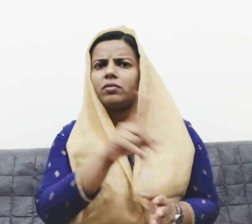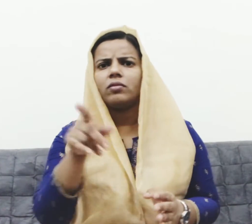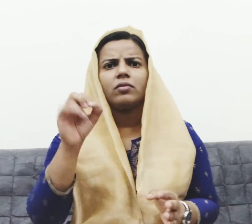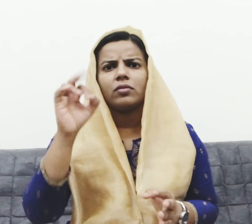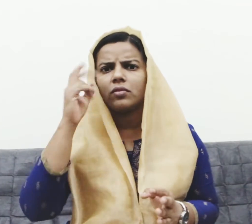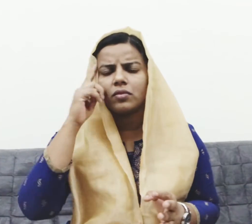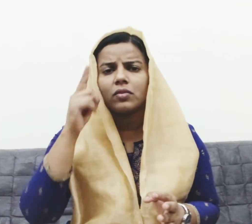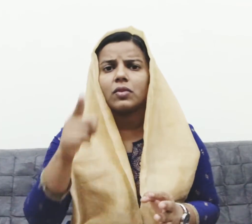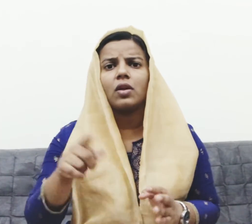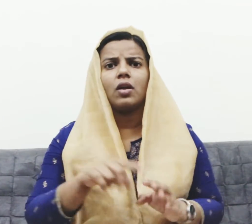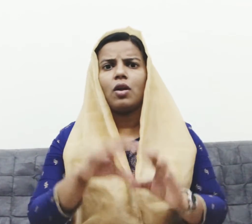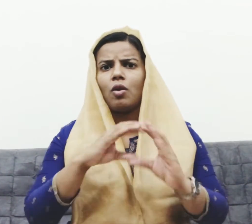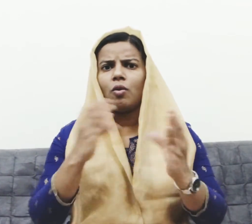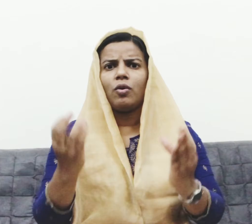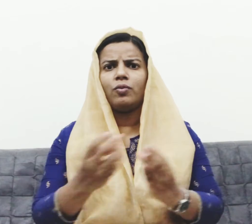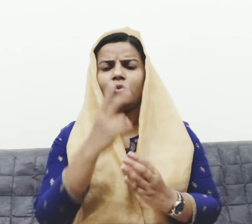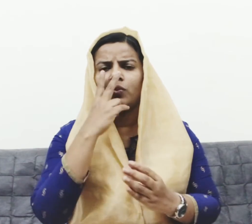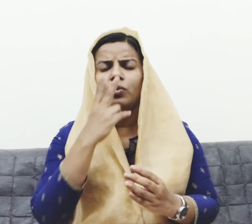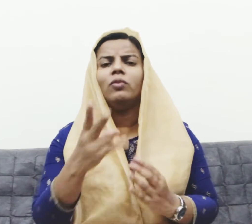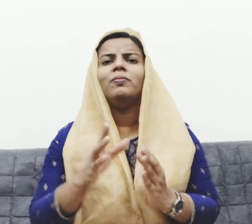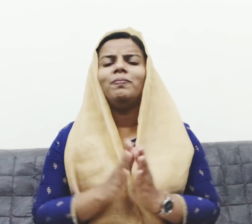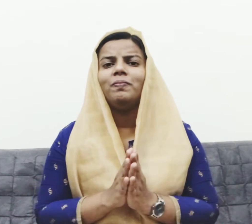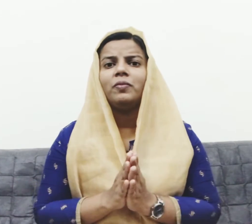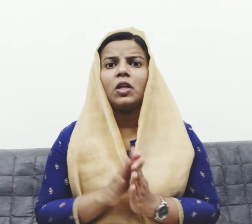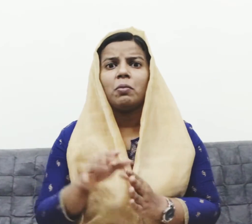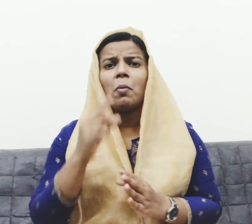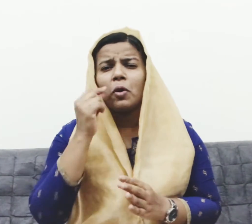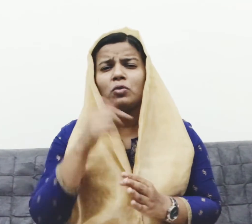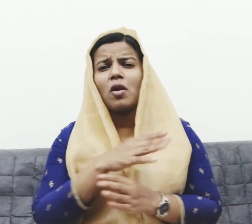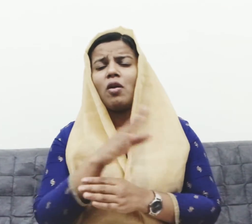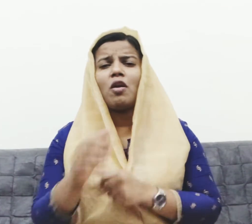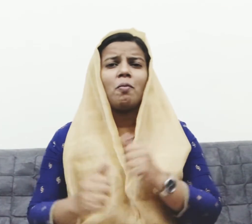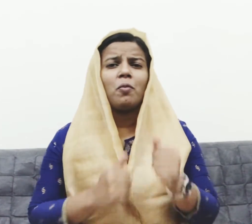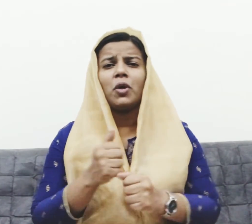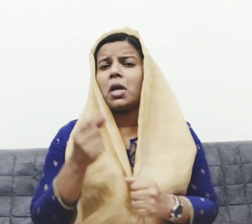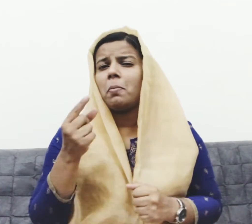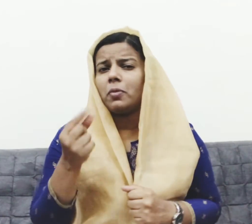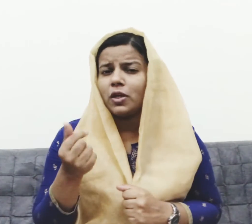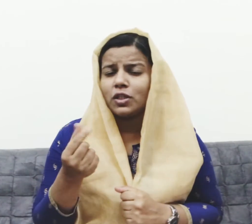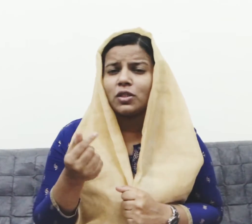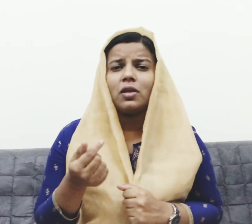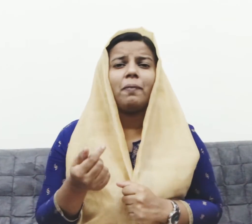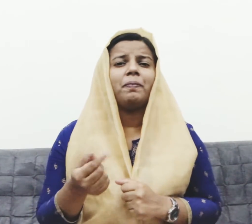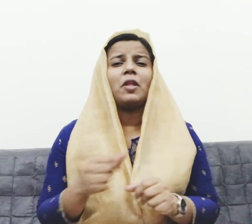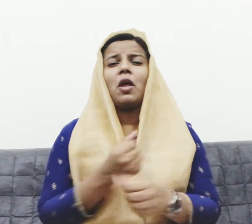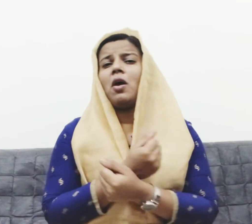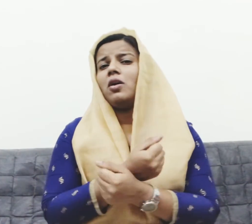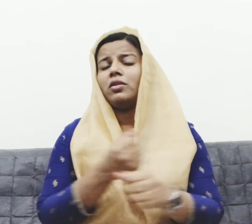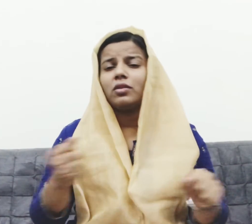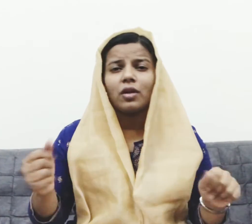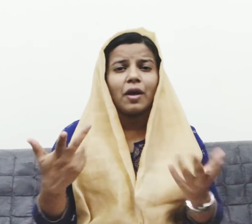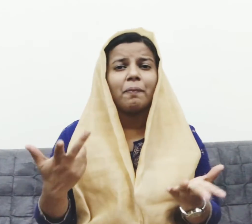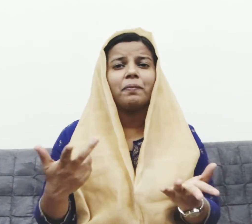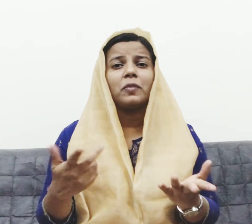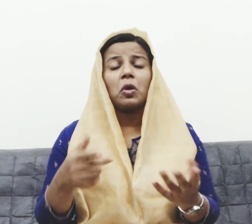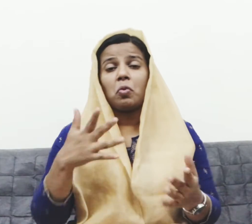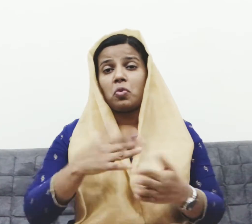നമുക്കറിയാം, ഈ ലോകത്തിൽ നമുക്ക് കാണുമ്പോൾ അറിയാം, മനുഷ്യരെല്ലാം നഷ്ടം ഓടിക്കൊണ്ടിരിക്കുക, പൈസയ്ക്ക് വേണ്ടിയും അധികാരത്തിനു വേണ്ടിയും